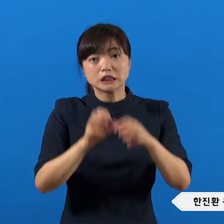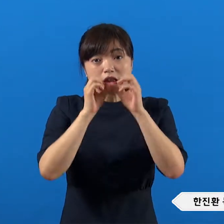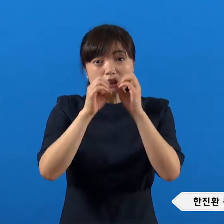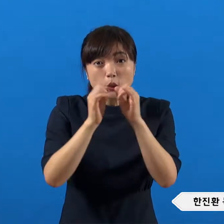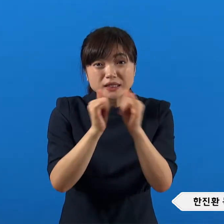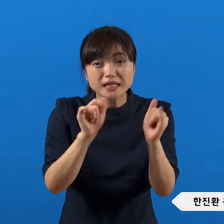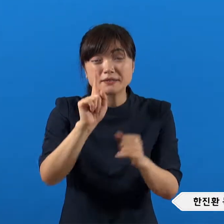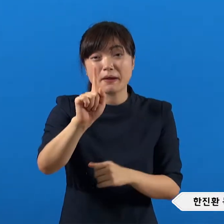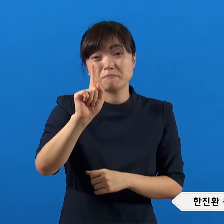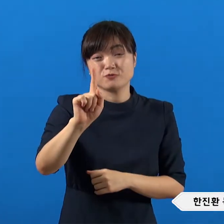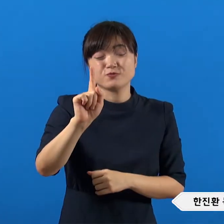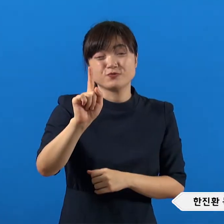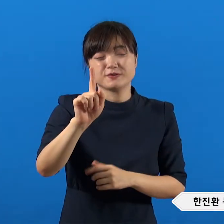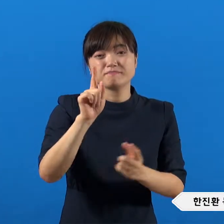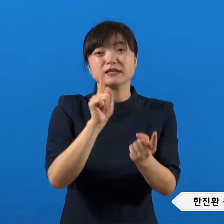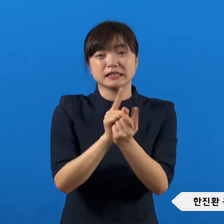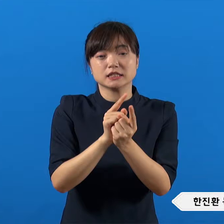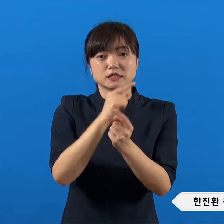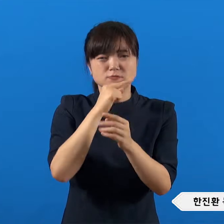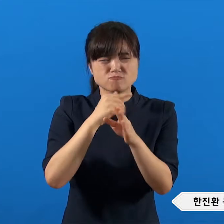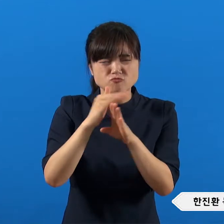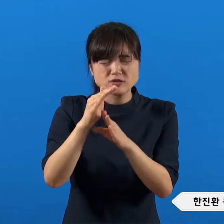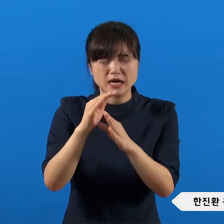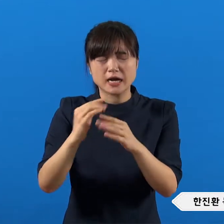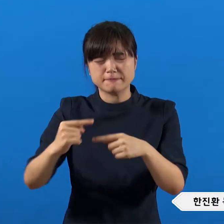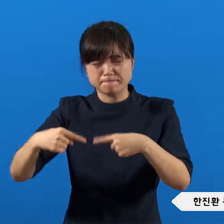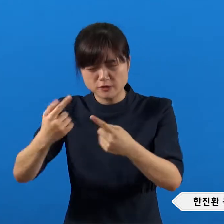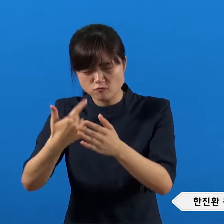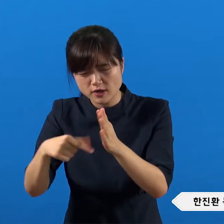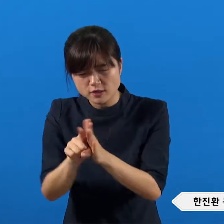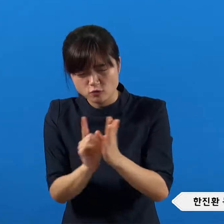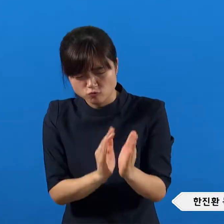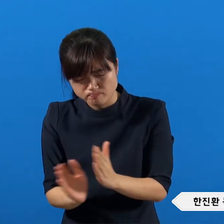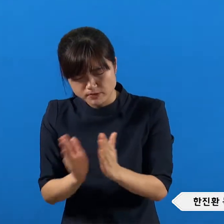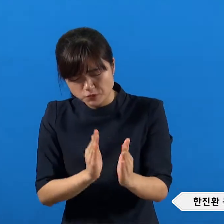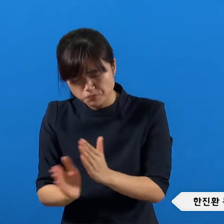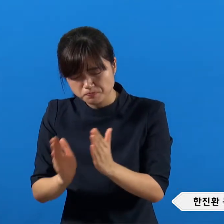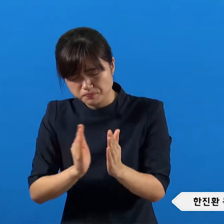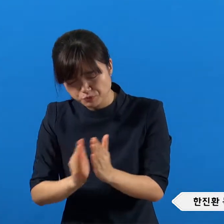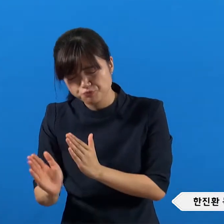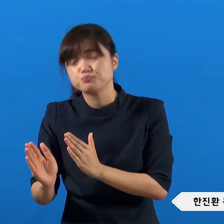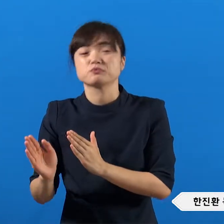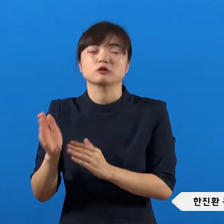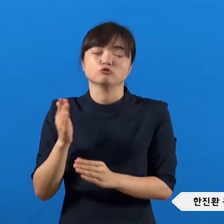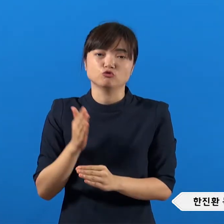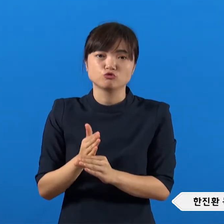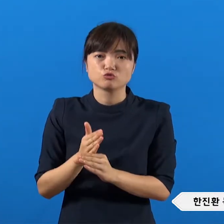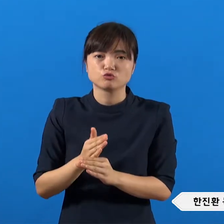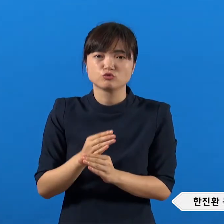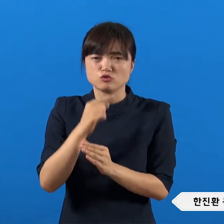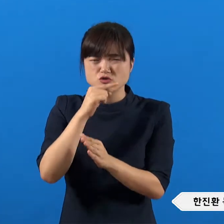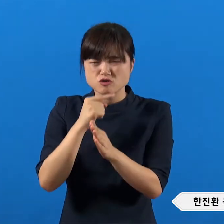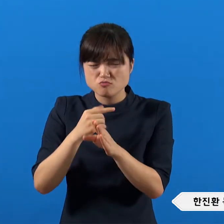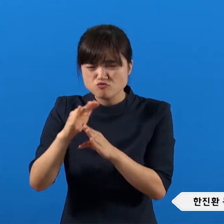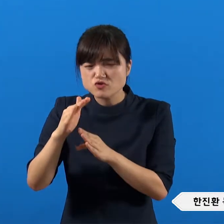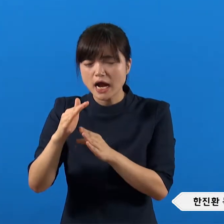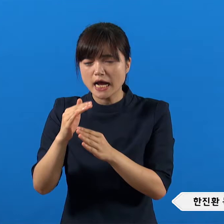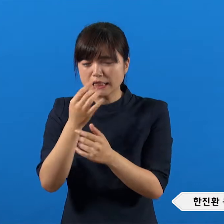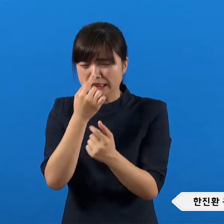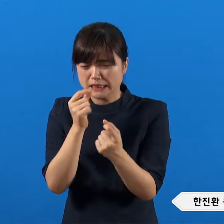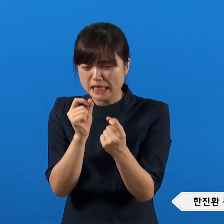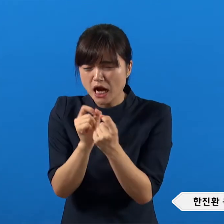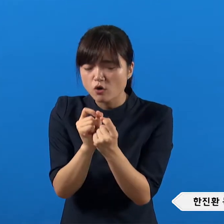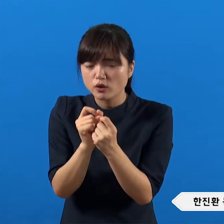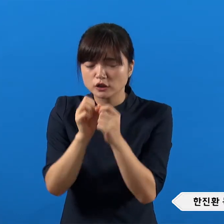한 분은 북한에 들어가서 살려고 준비를 하고 있었습니다. 그냥 북한에